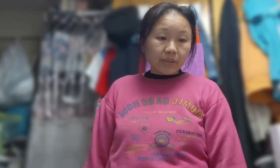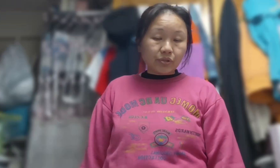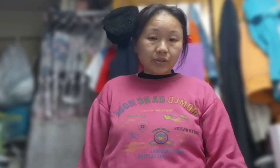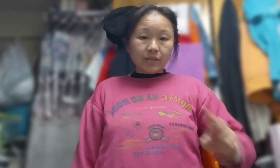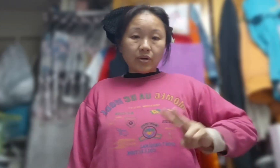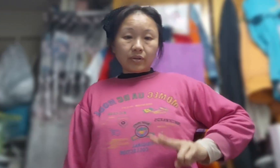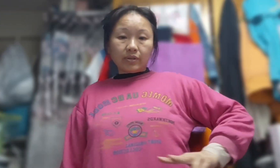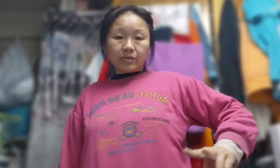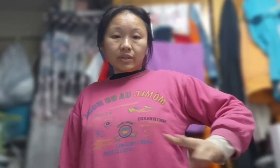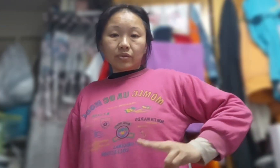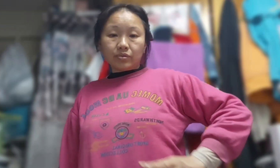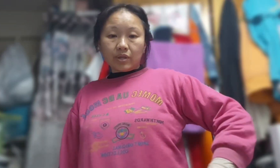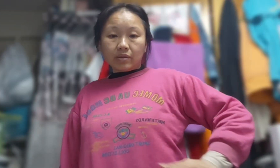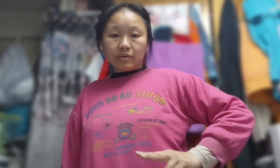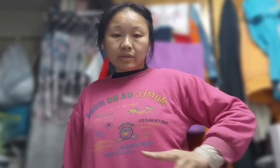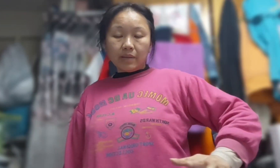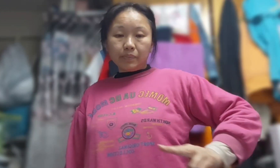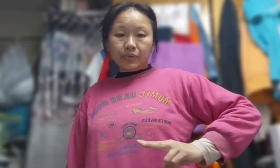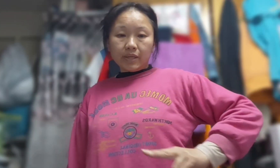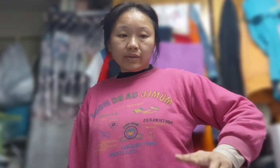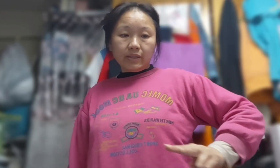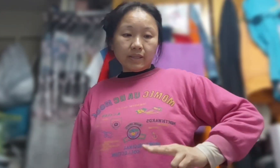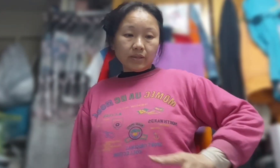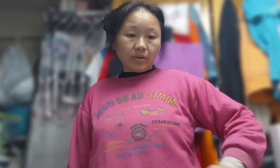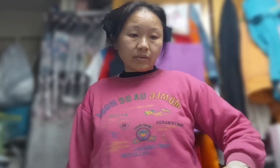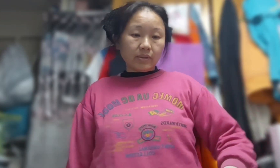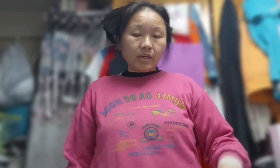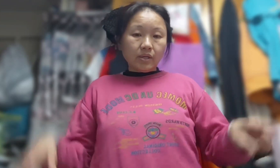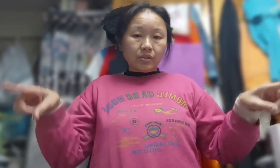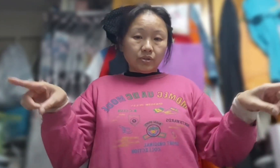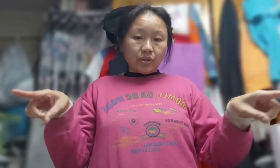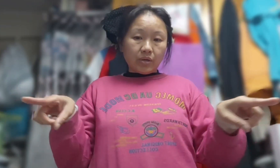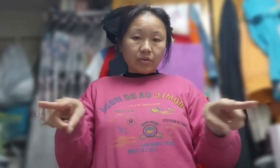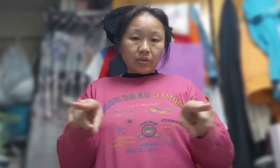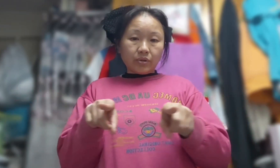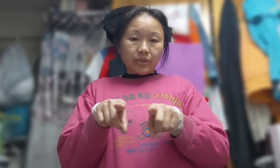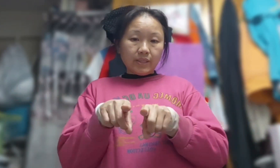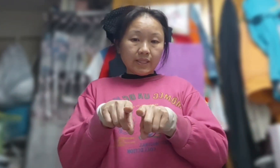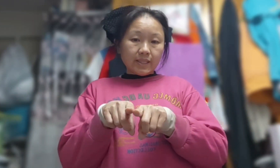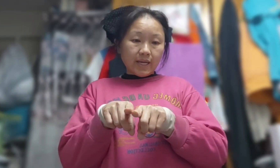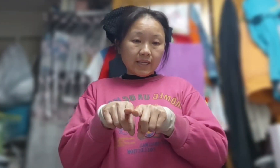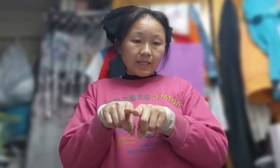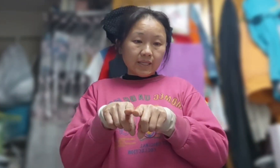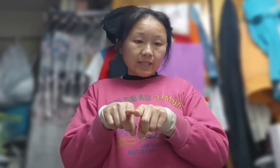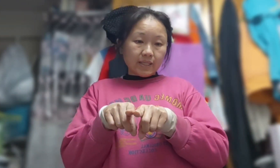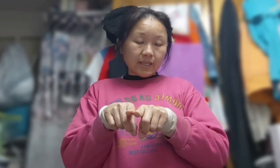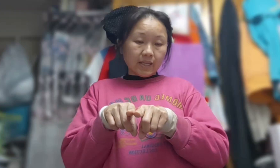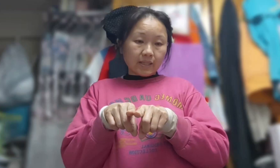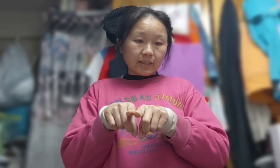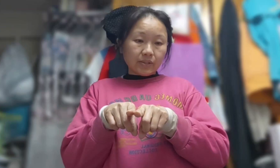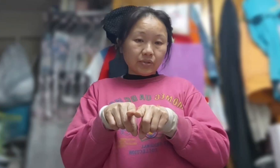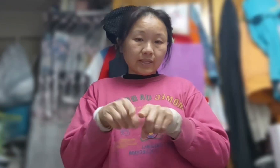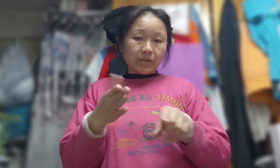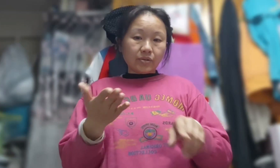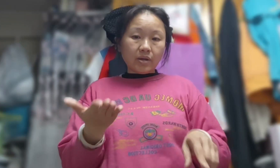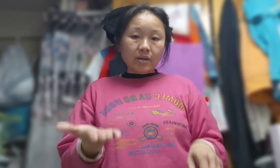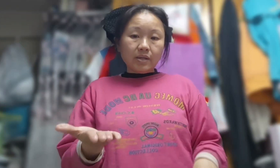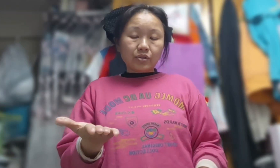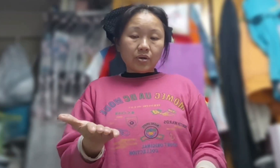住一樣都係頭先嘅動作，係背脊向天一樣。最後嗰句一齊係啦，跟住讚賞，左手